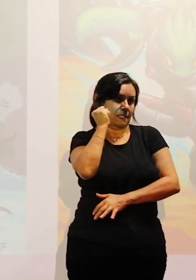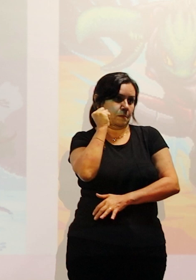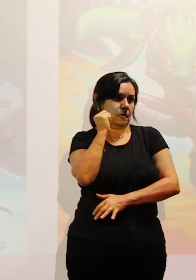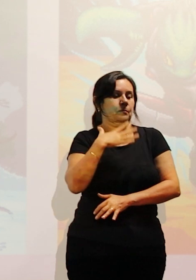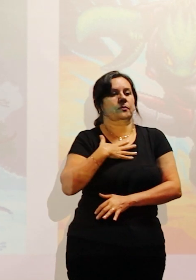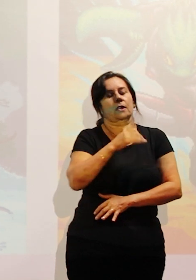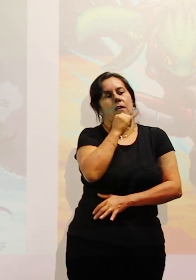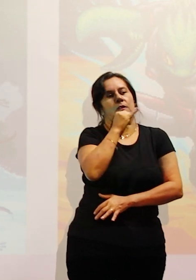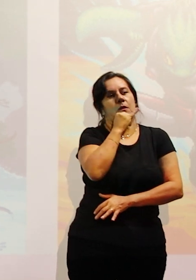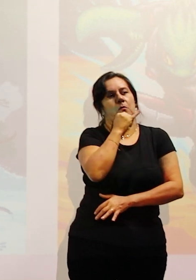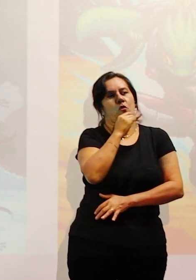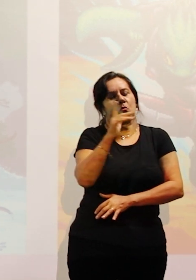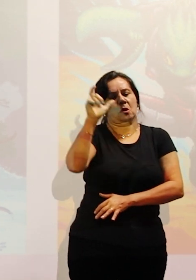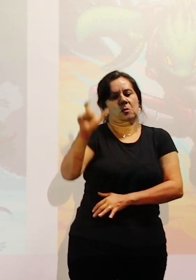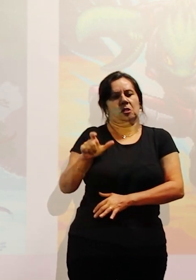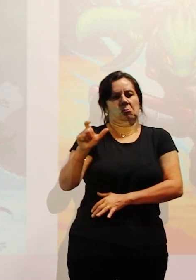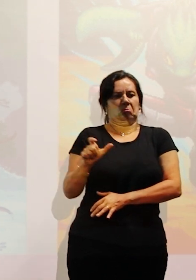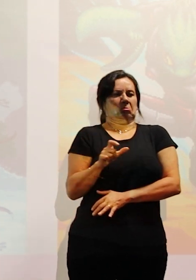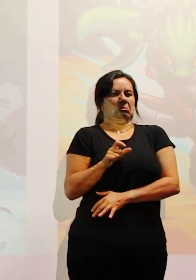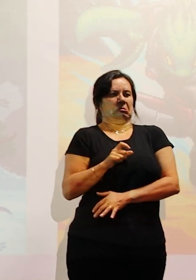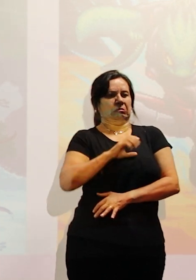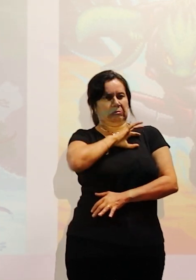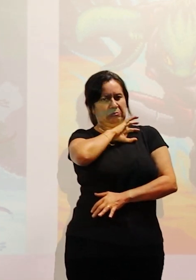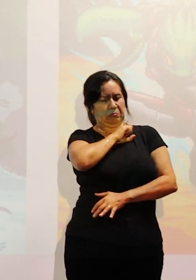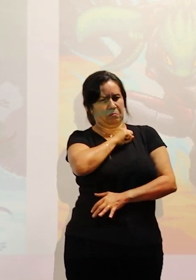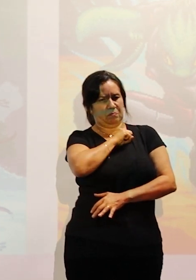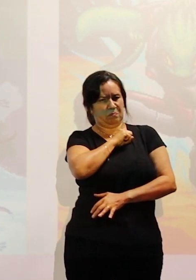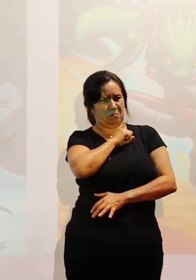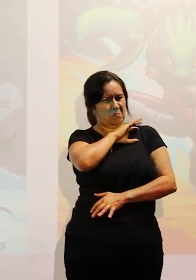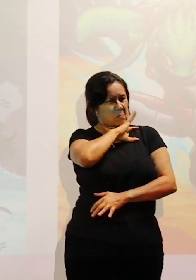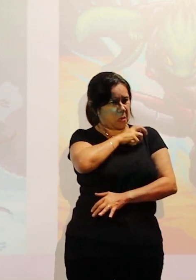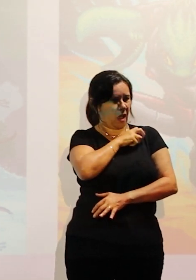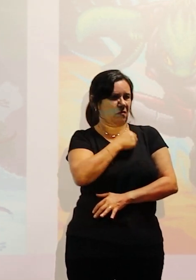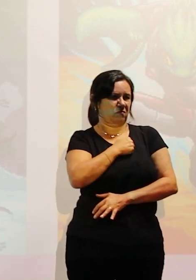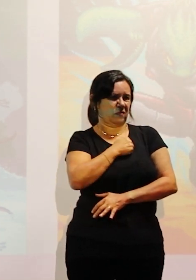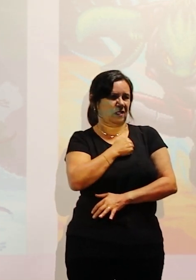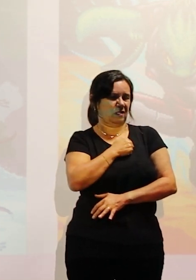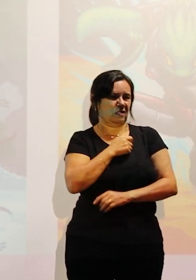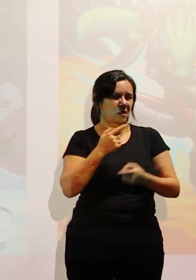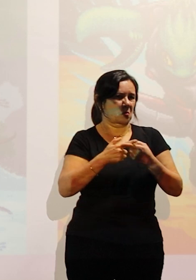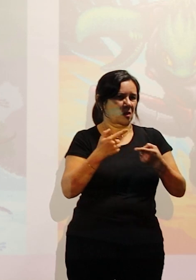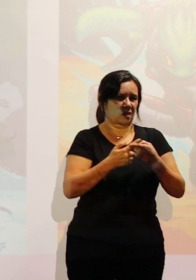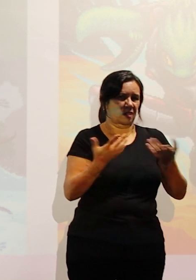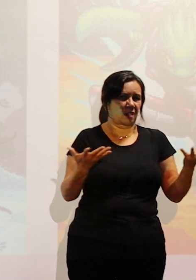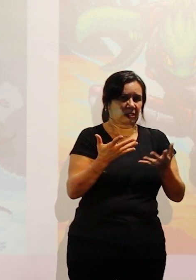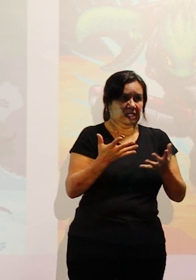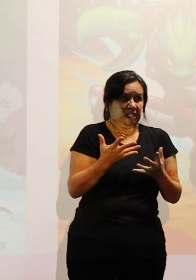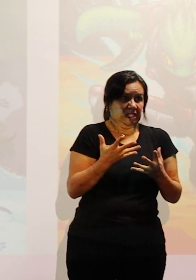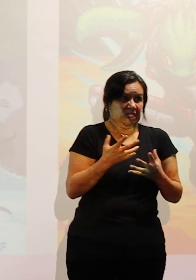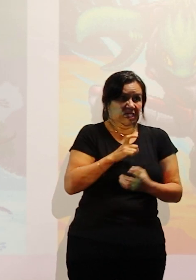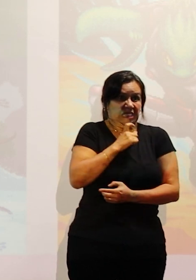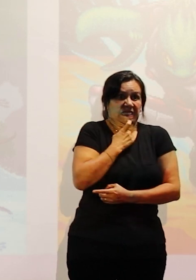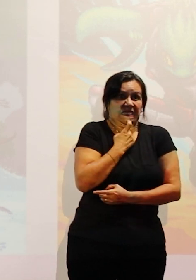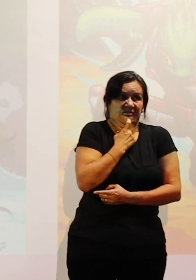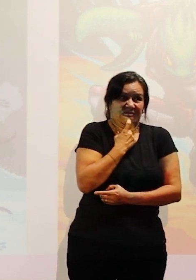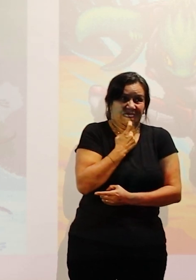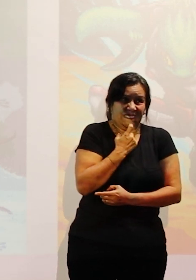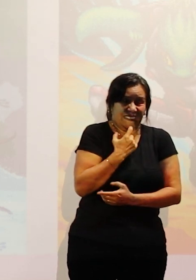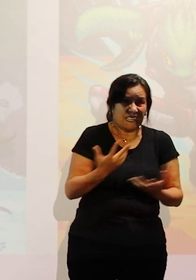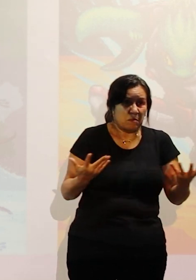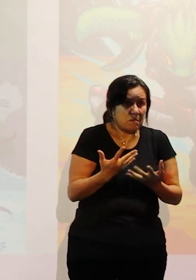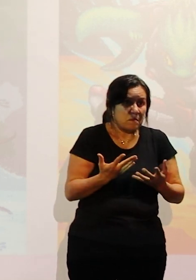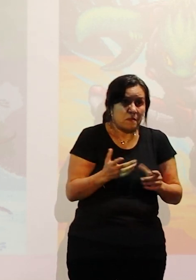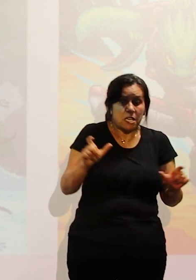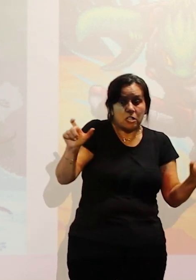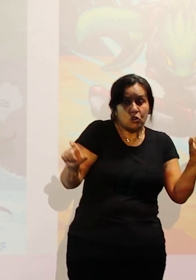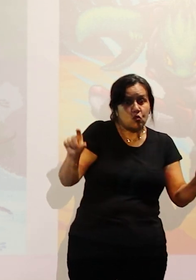brava. Você pode botar uma foto de uma pessoa brava, ou você pode botar um emoji vermelho com cara brava. Qualquer uma das duas coisas,